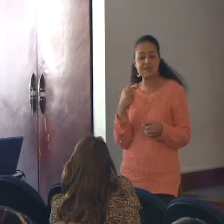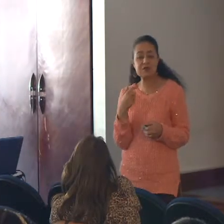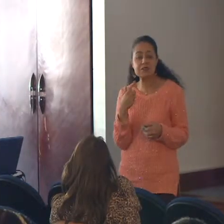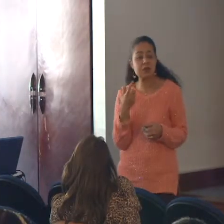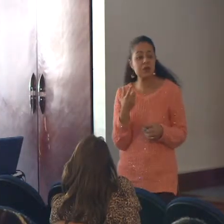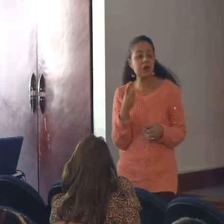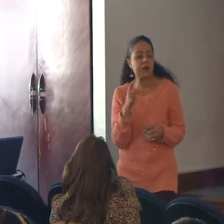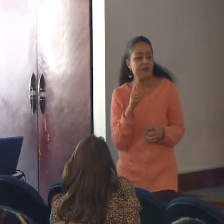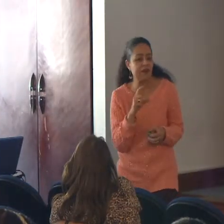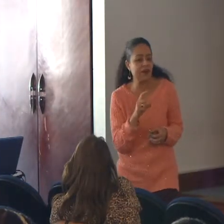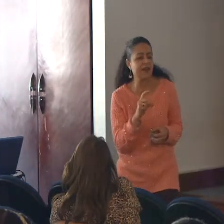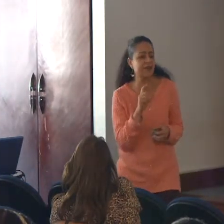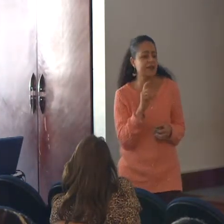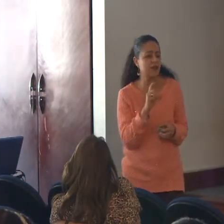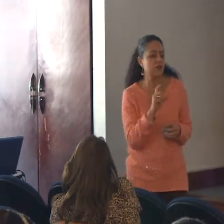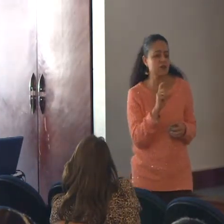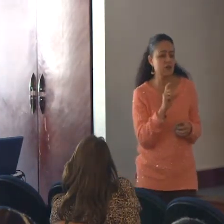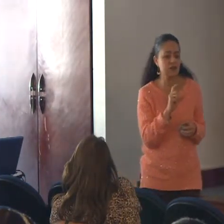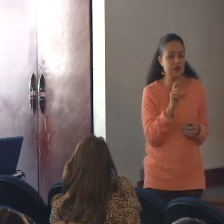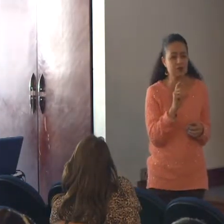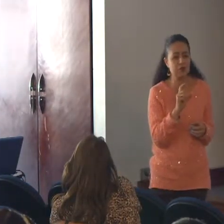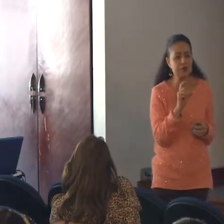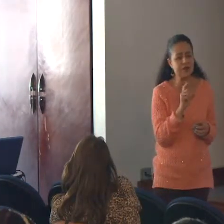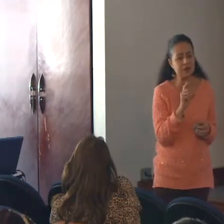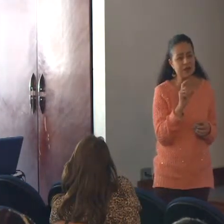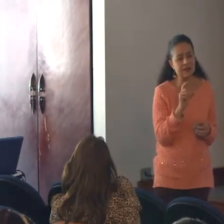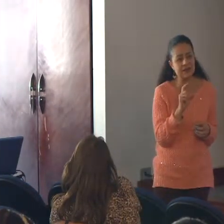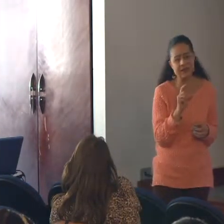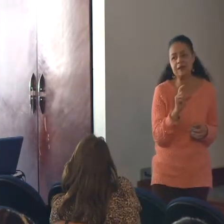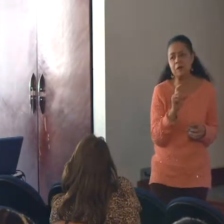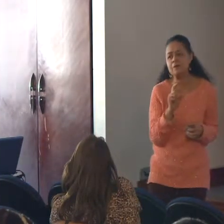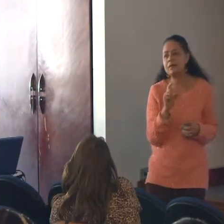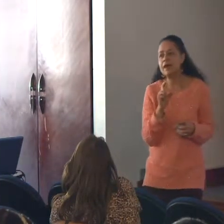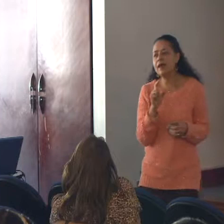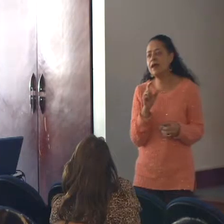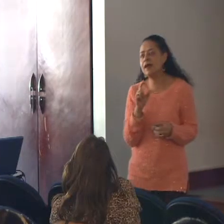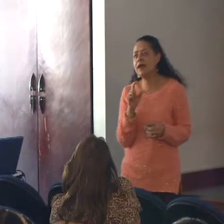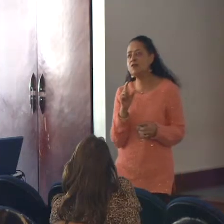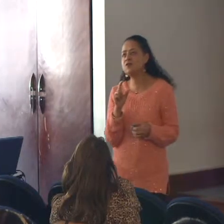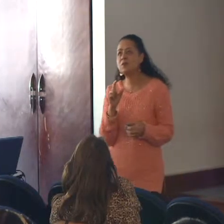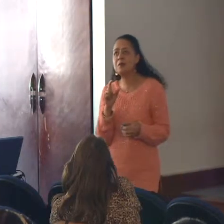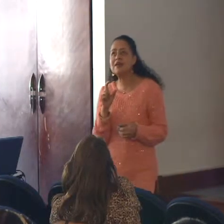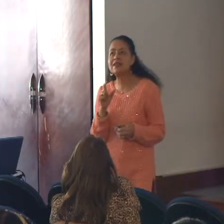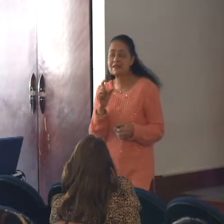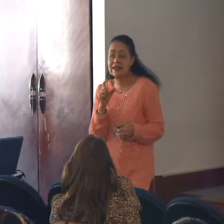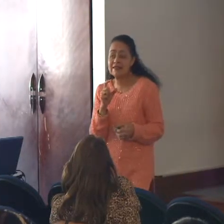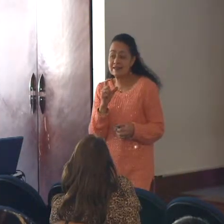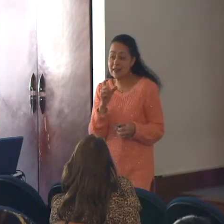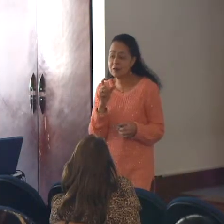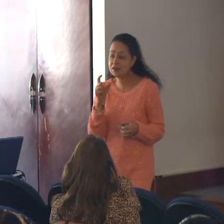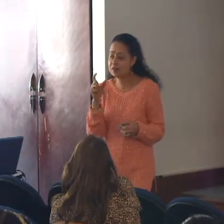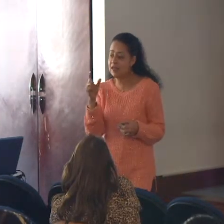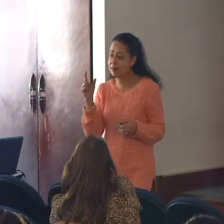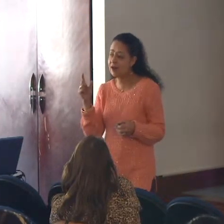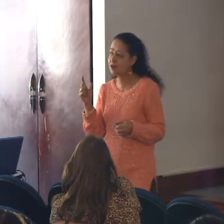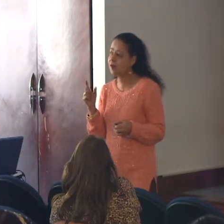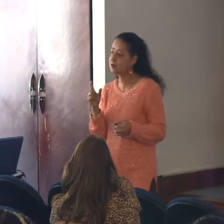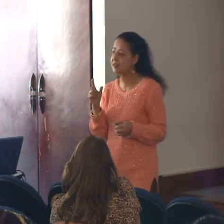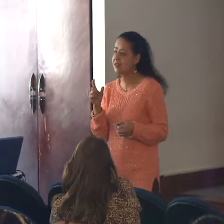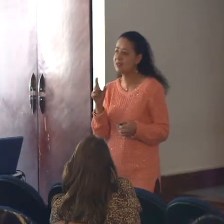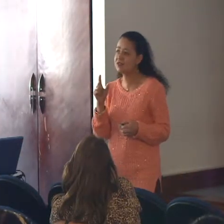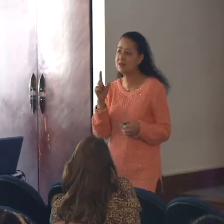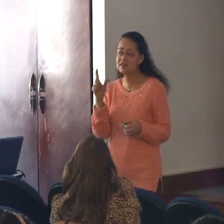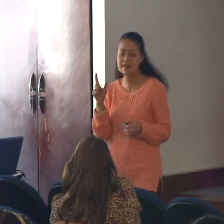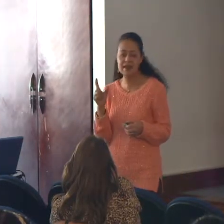comunicar, pero digamos que ese no es el único referente de lo que es comunicación aumentativa y alternativa. Nosotros trascendemos en